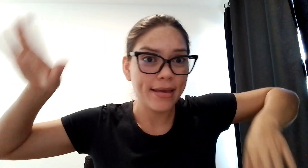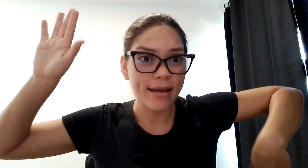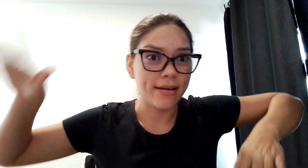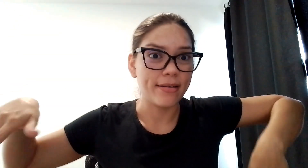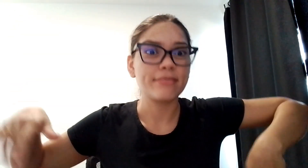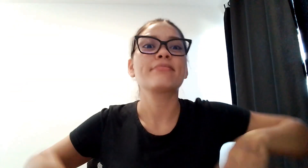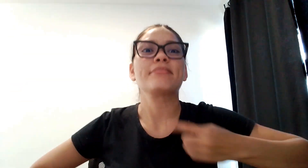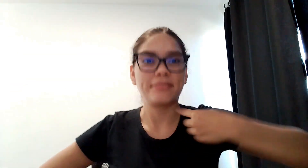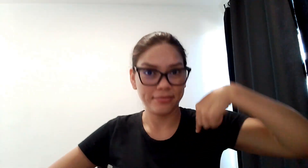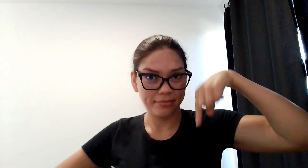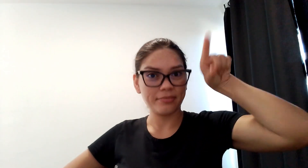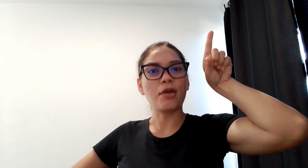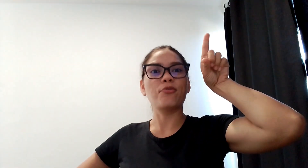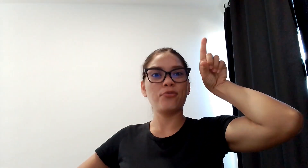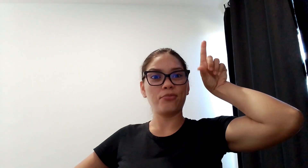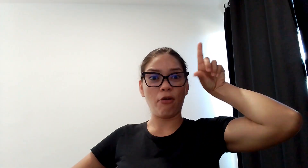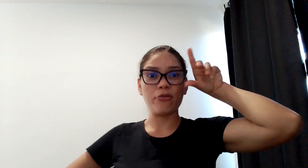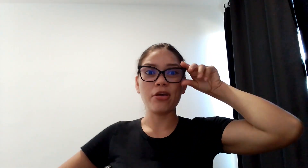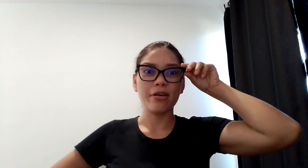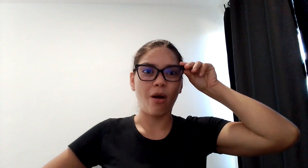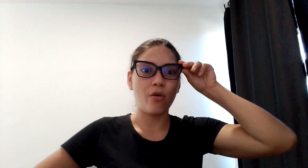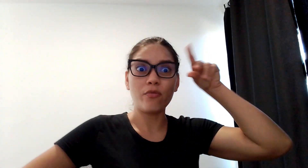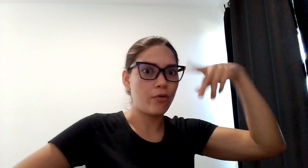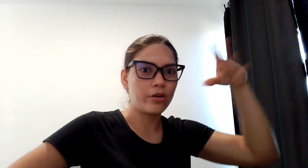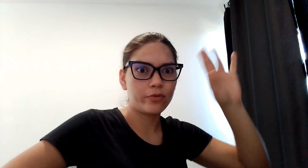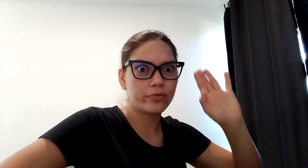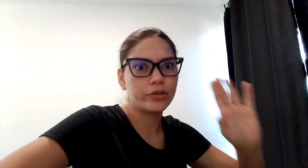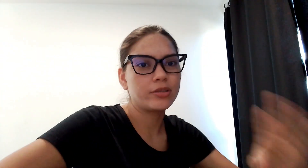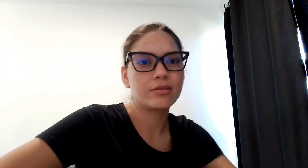Maria. Eu fui, entendeu?